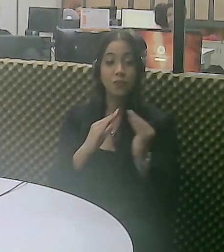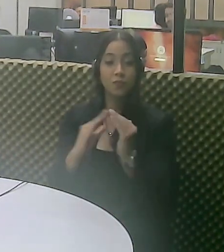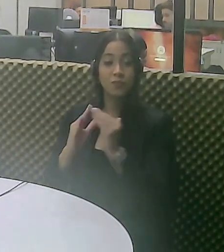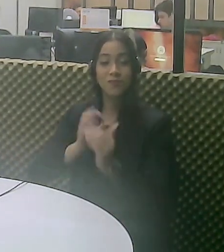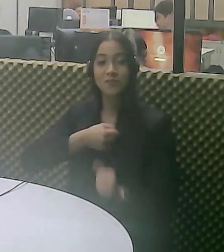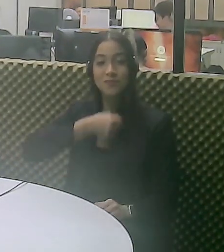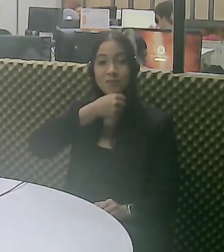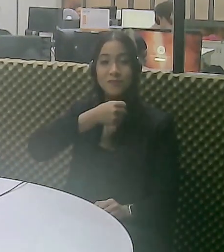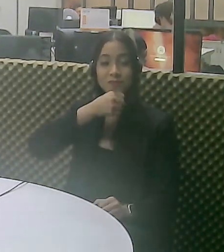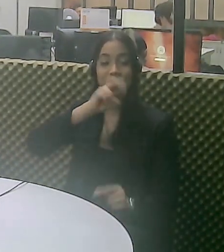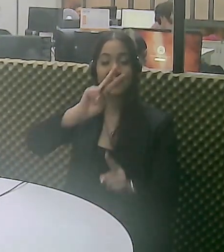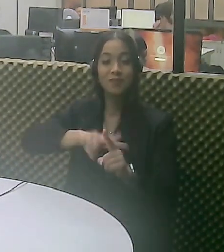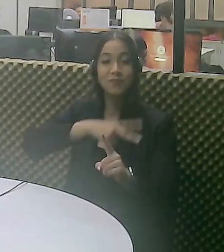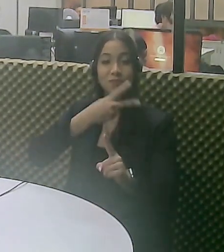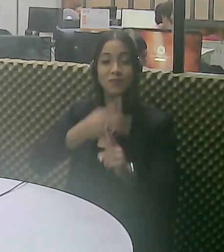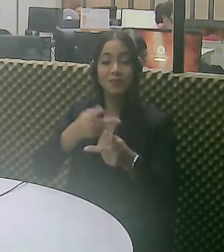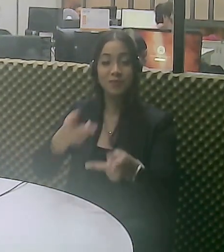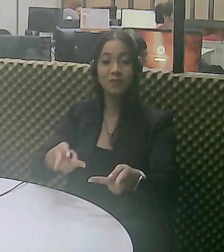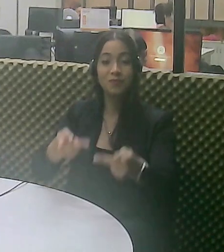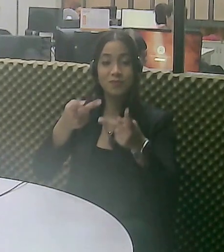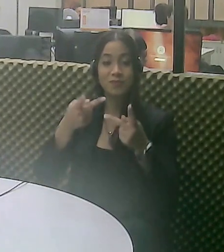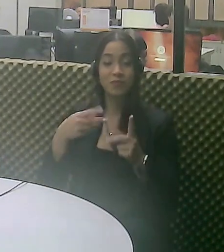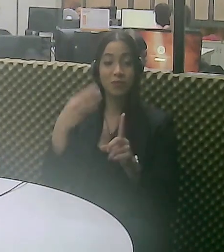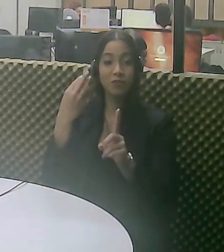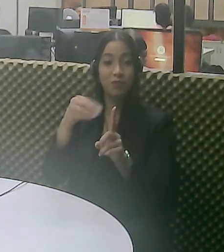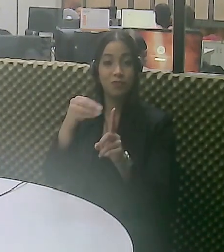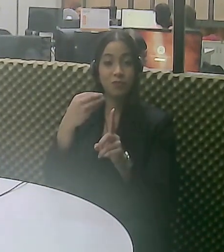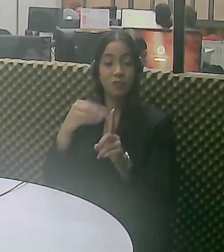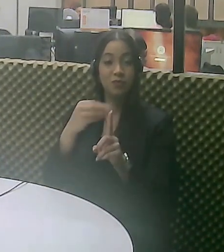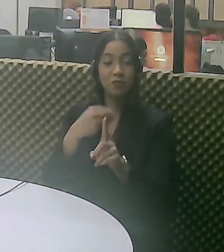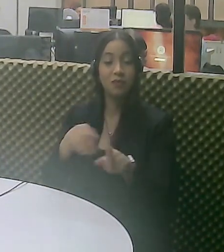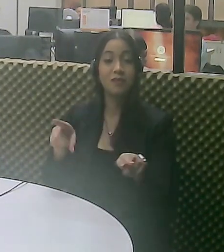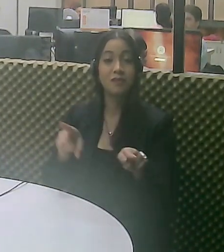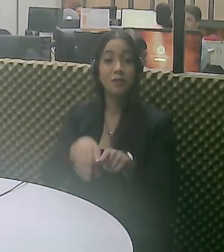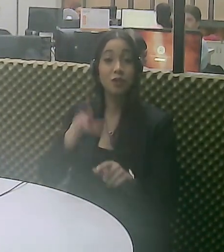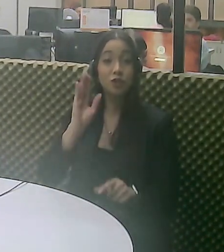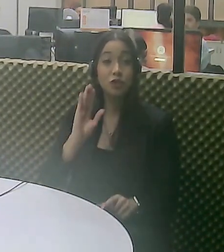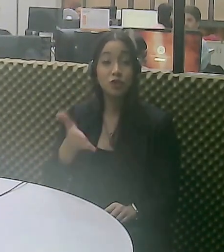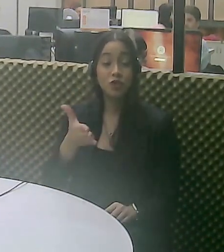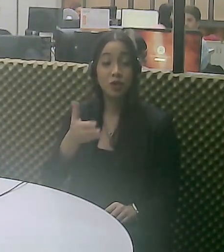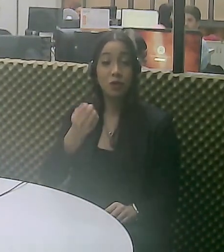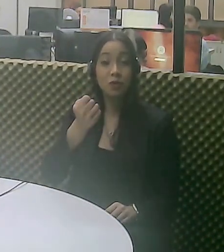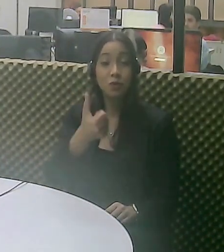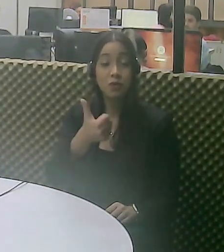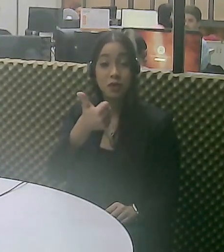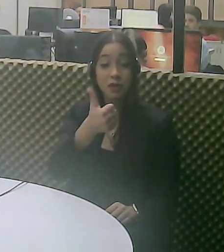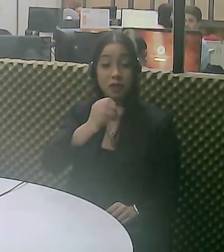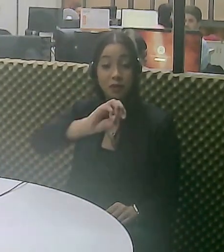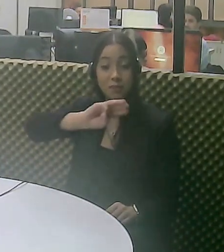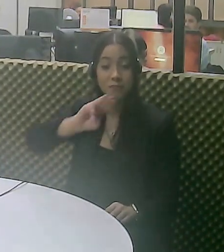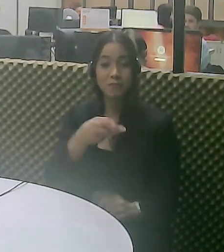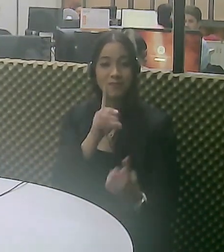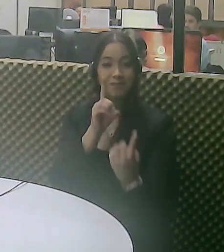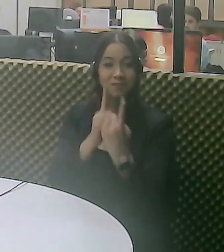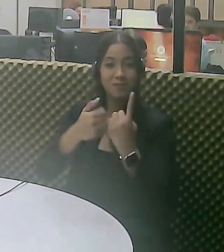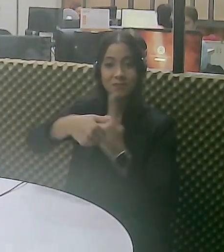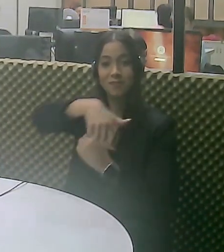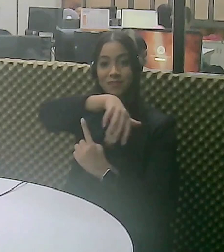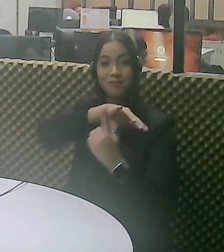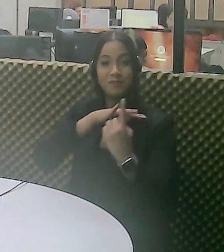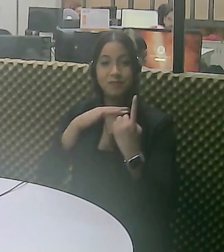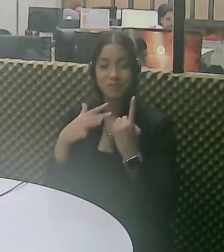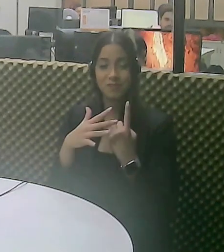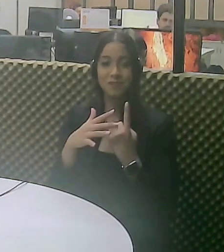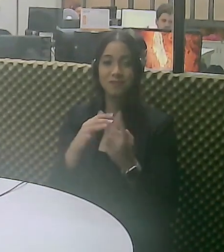do idoso. Dobramos o acolhimento em abrigos para moradores de rua e já realizamos quase 10 milhões de